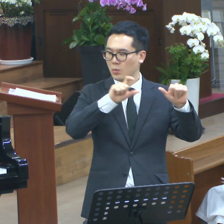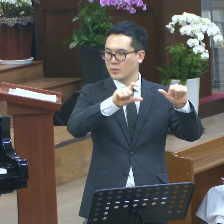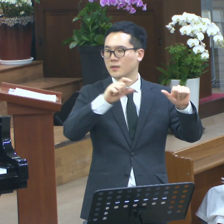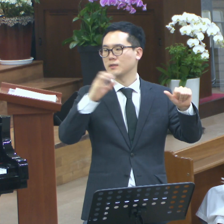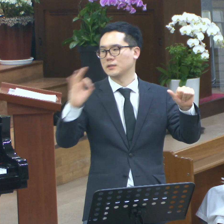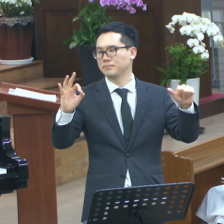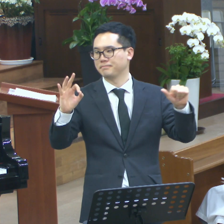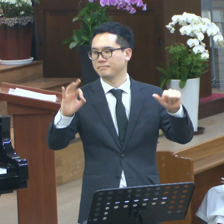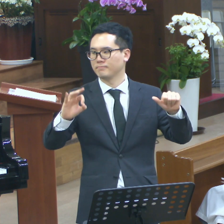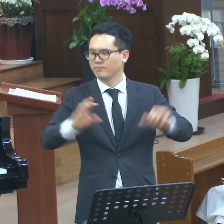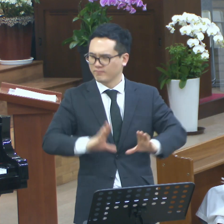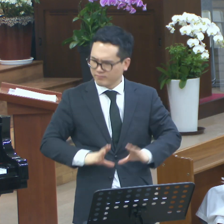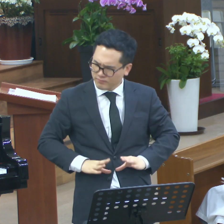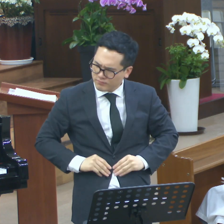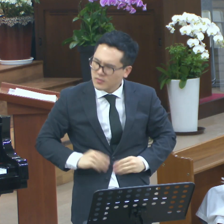단어가 잘라파였어요.